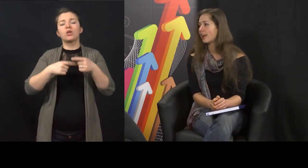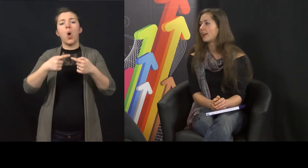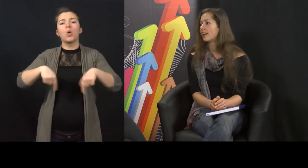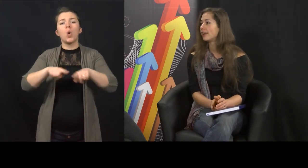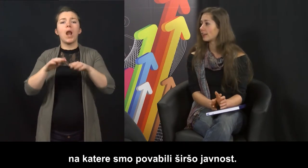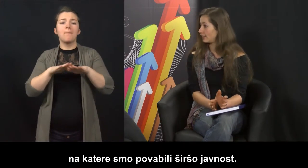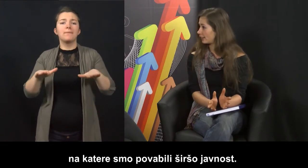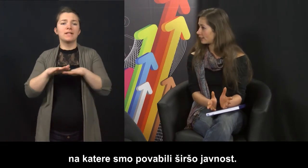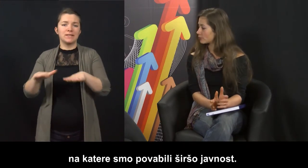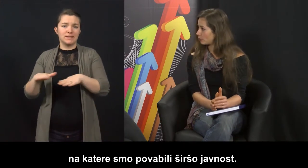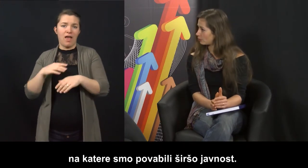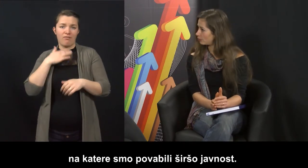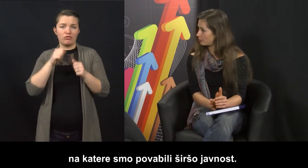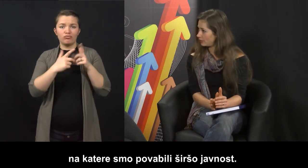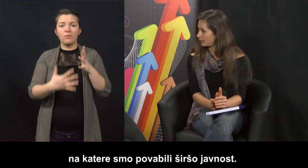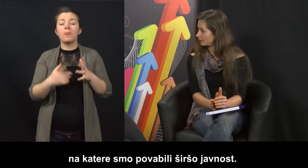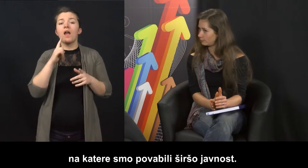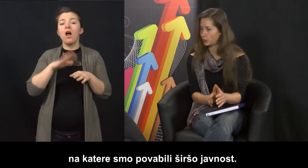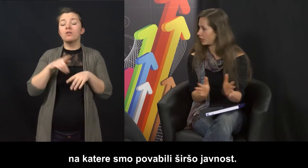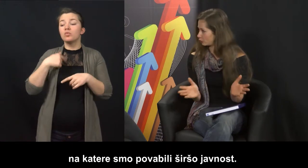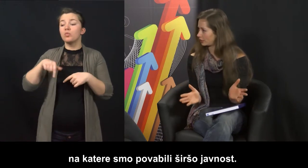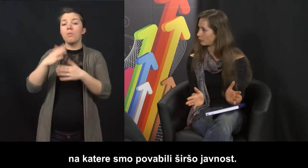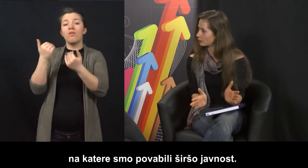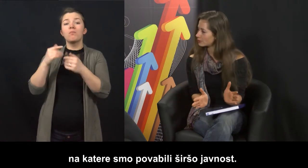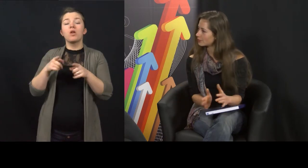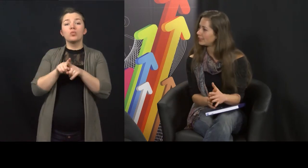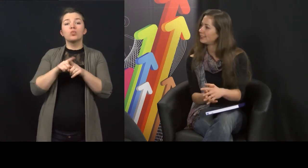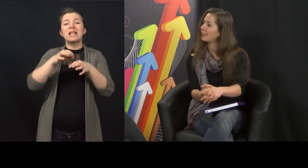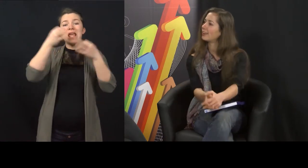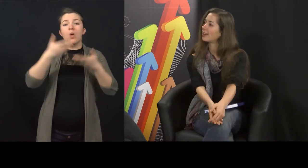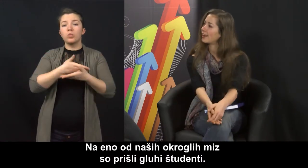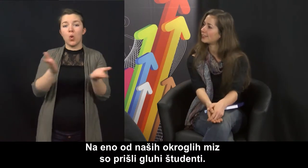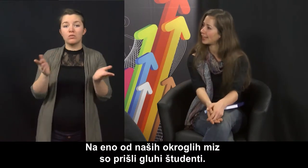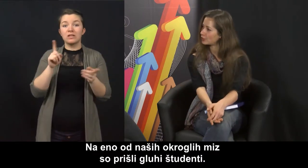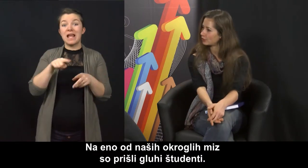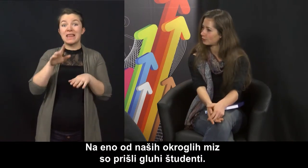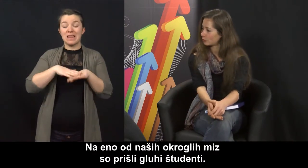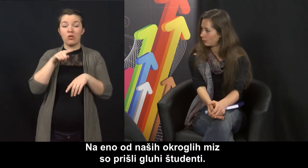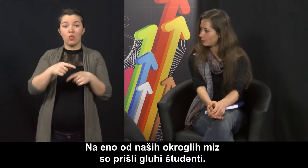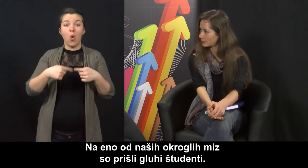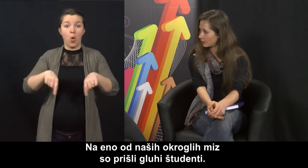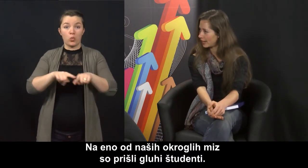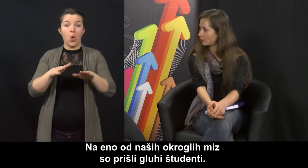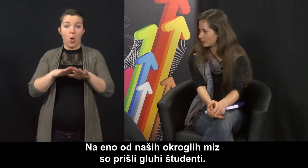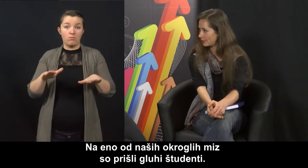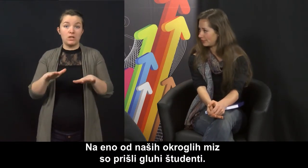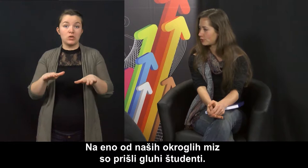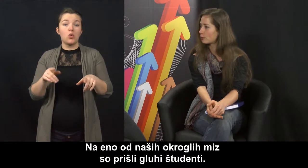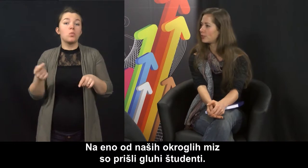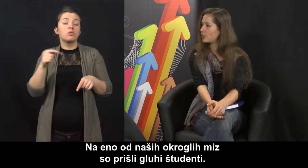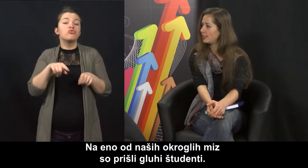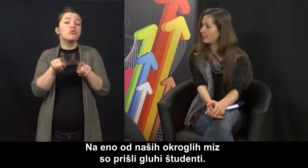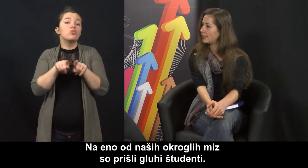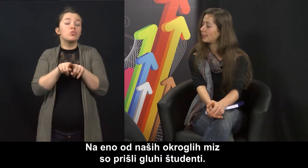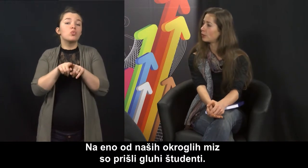miz, na katerega smo povabili širšo javnost in na našo okroglo mizo, eno izmed njih,